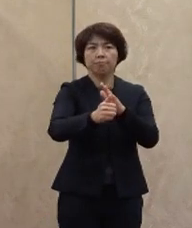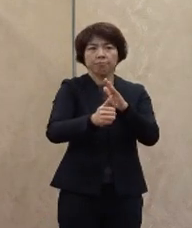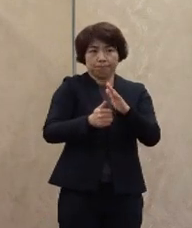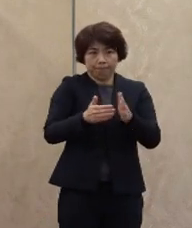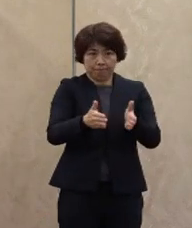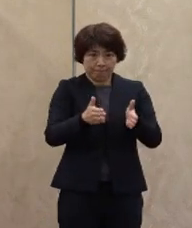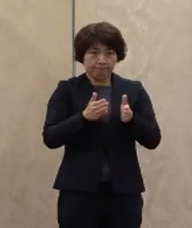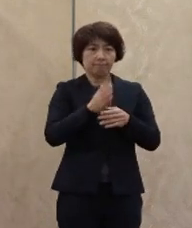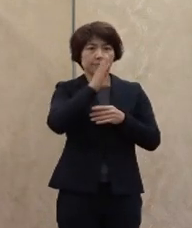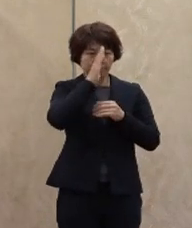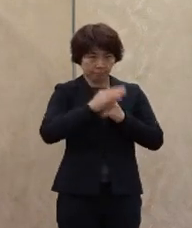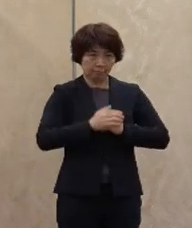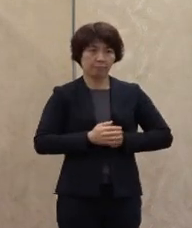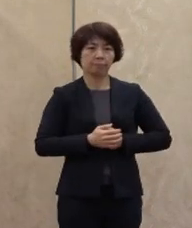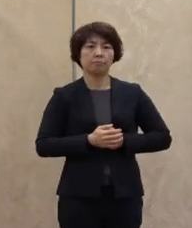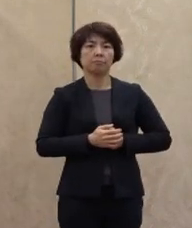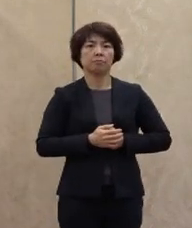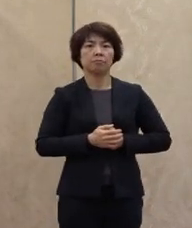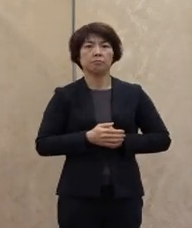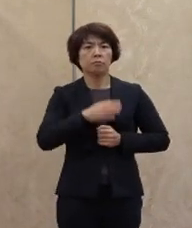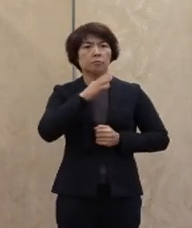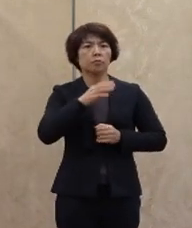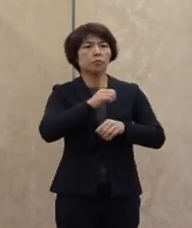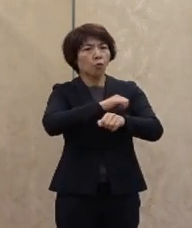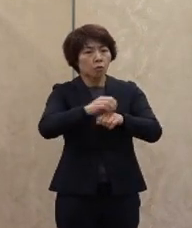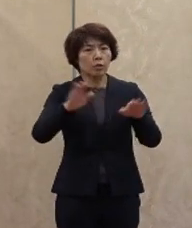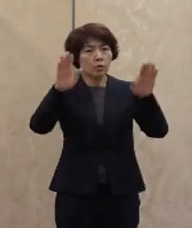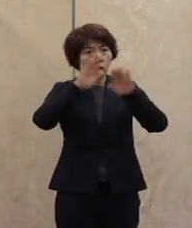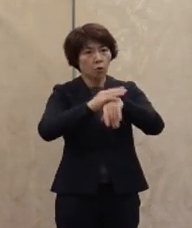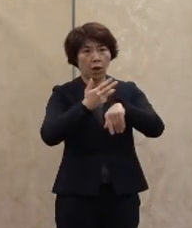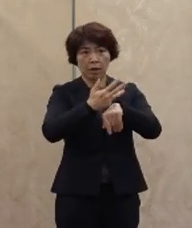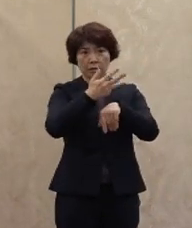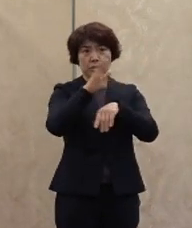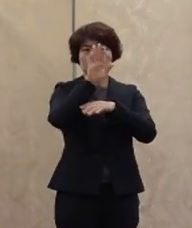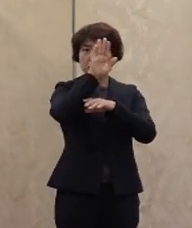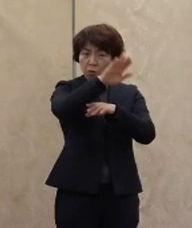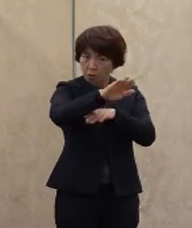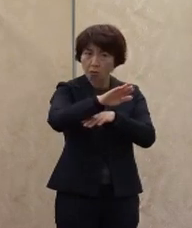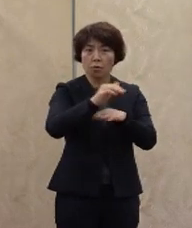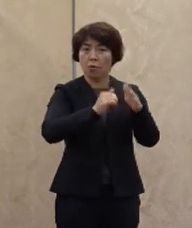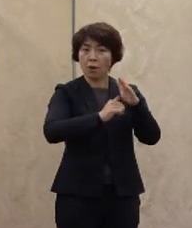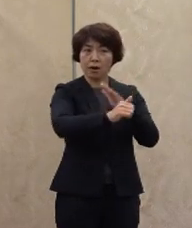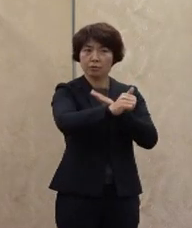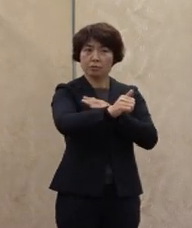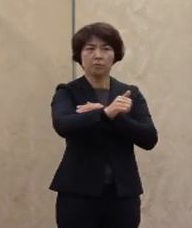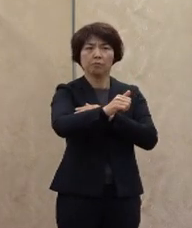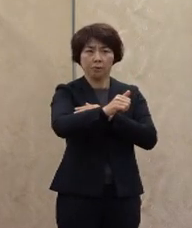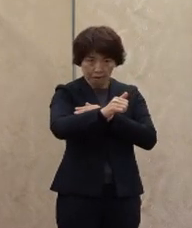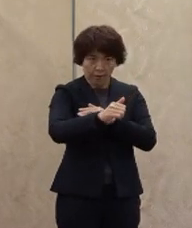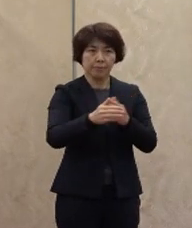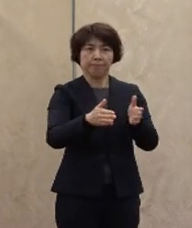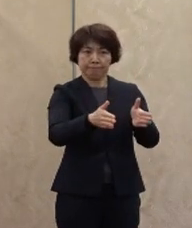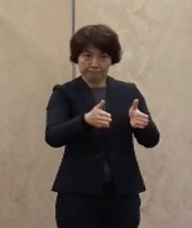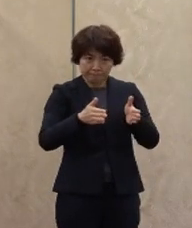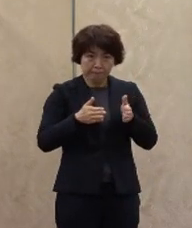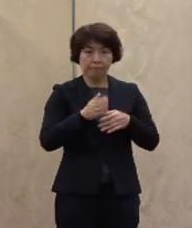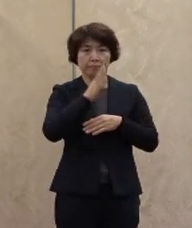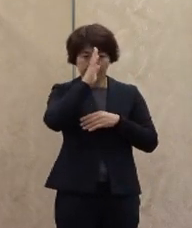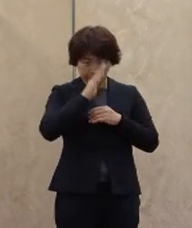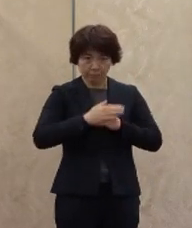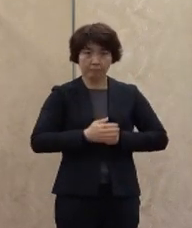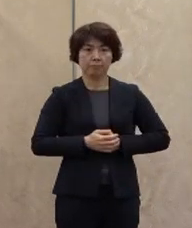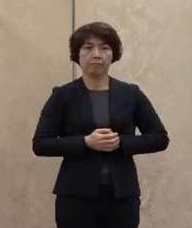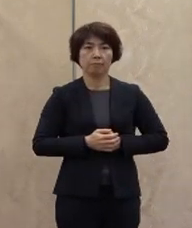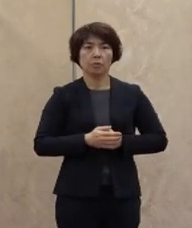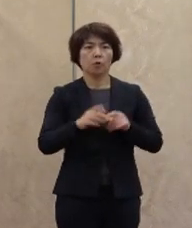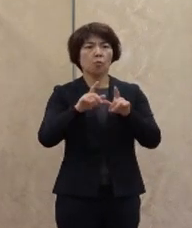。特に20時以降の不要不急の外出については徹底をお願いしたいと思います。もちろん